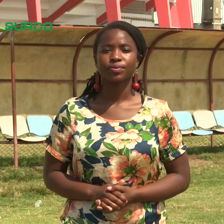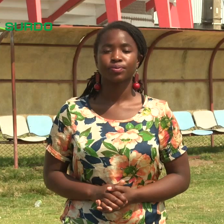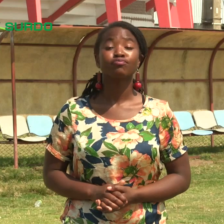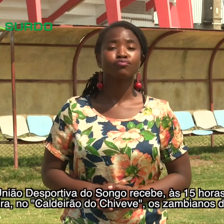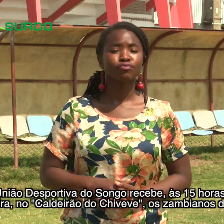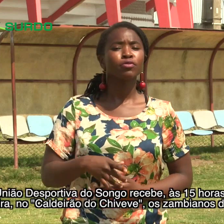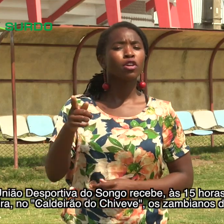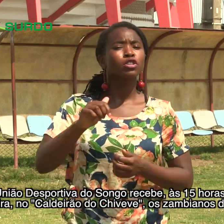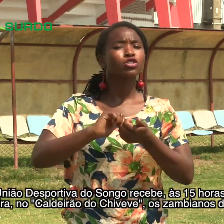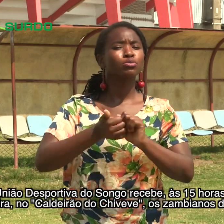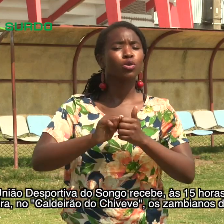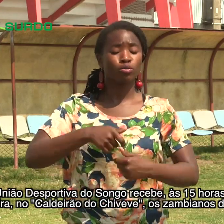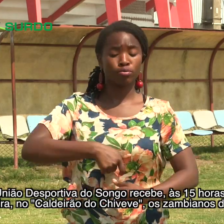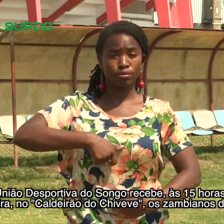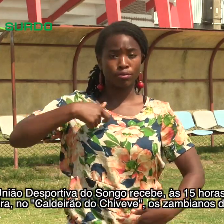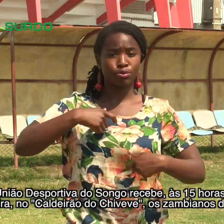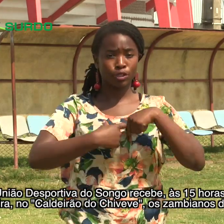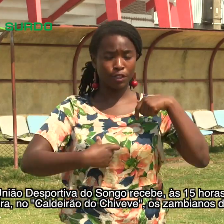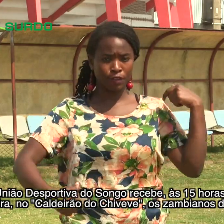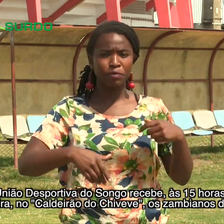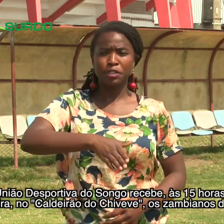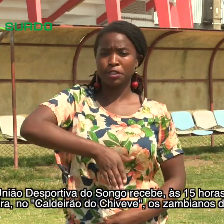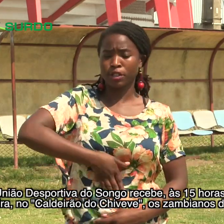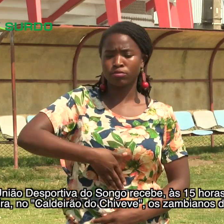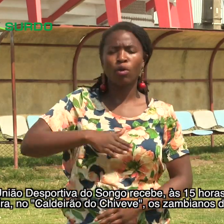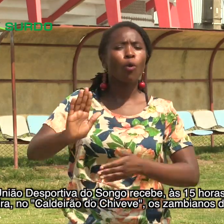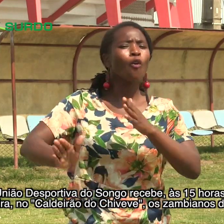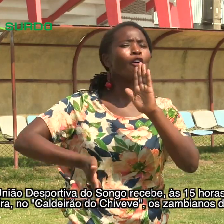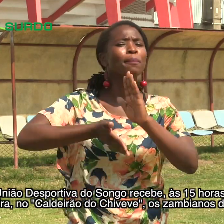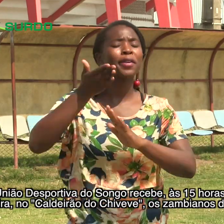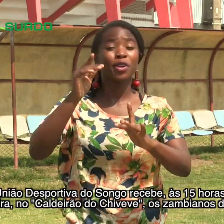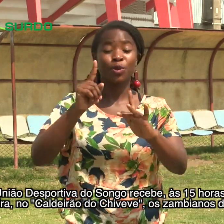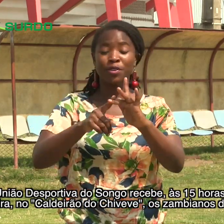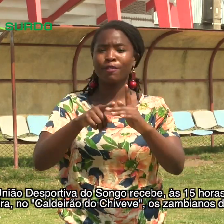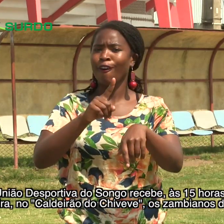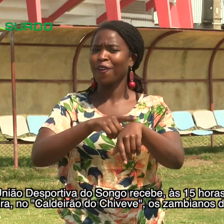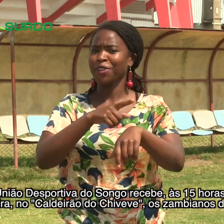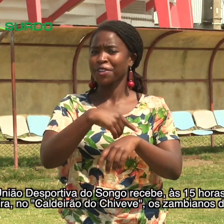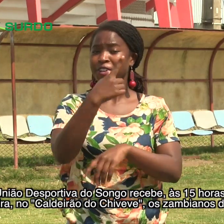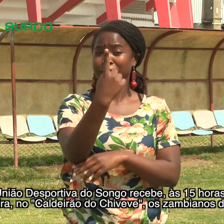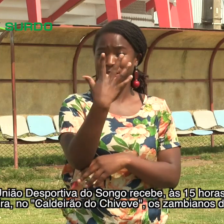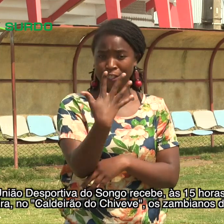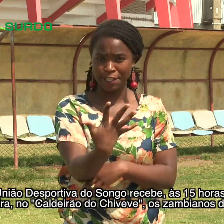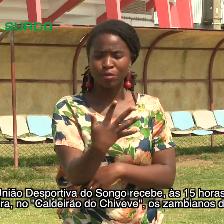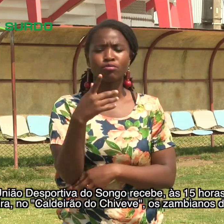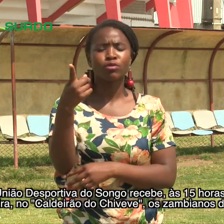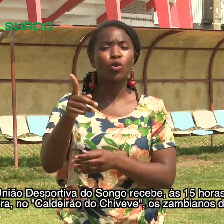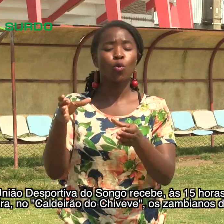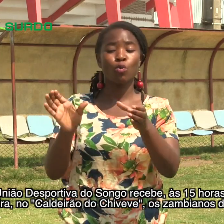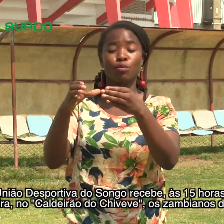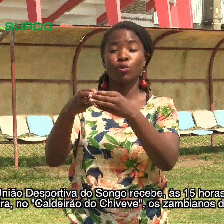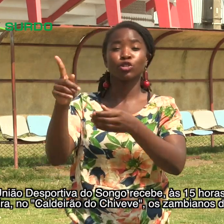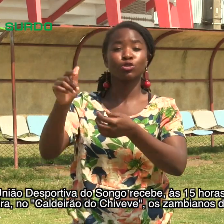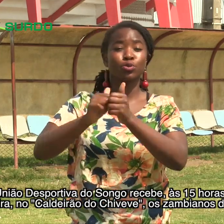A União Desportiva de Zonko recebe às 15h desta quarta-feira, no Caldeirão de Chivevo, os zambianos do Uncana